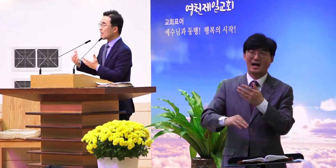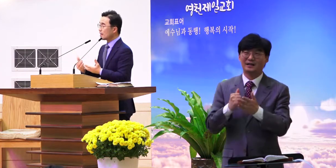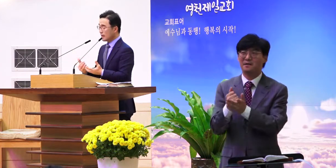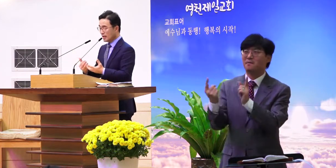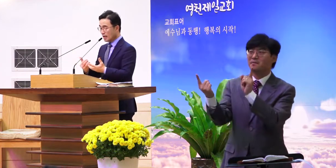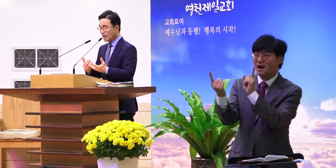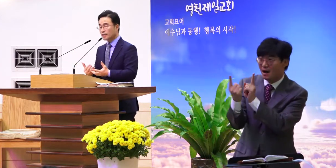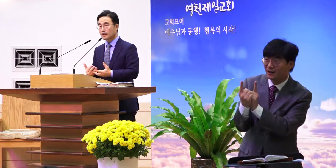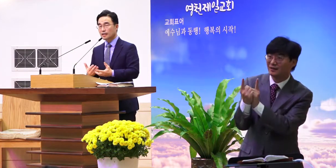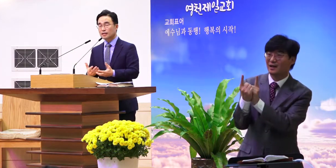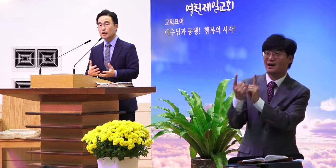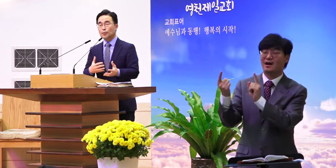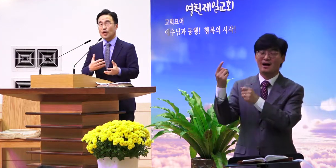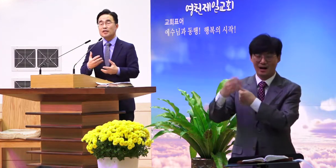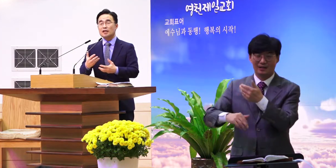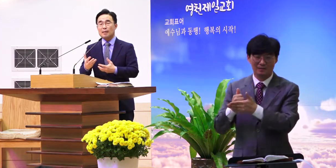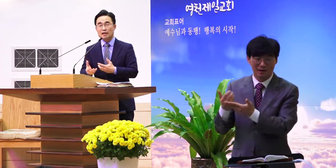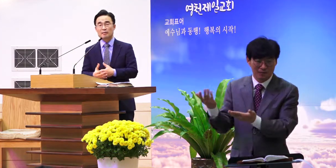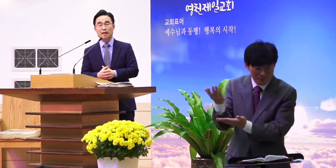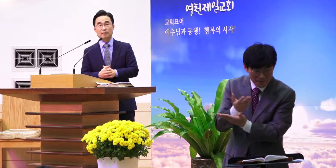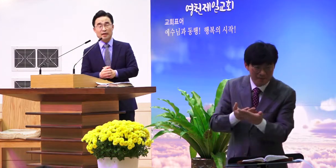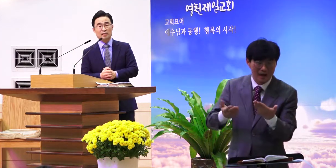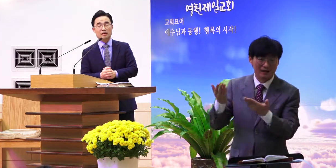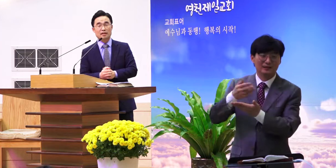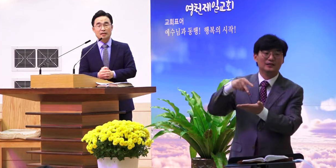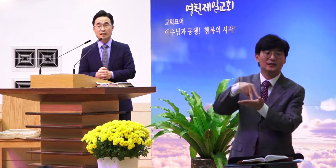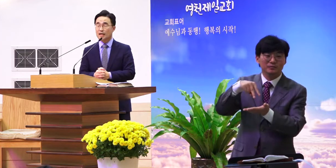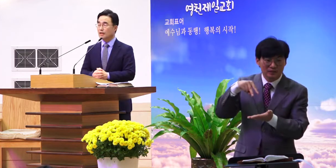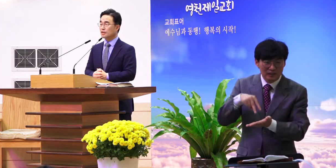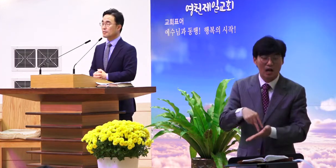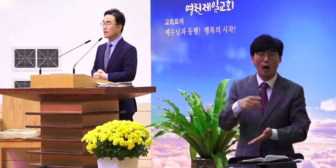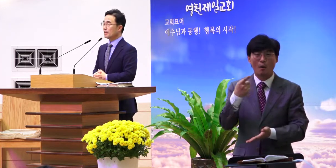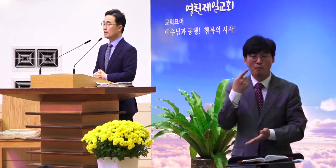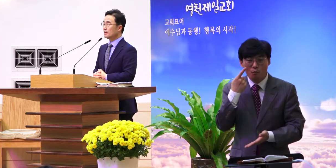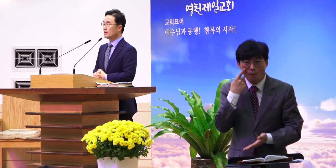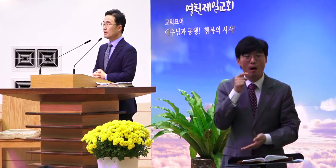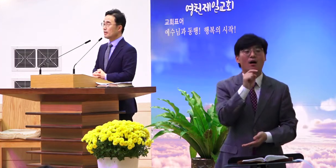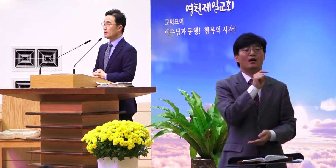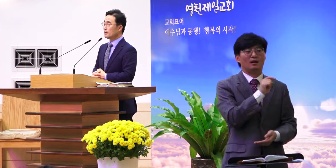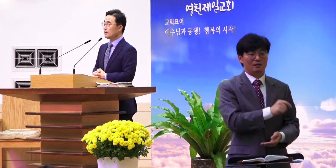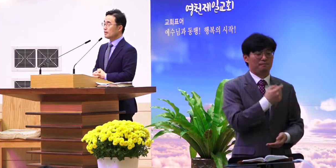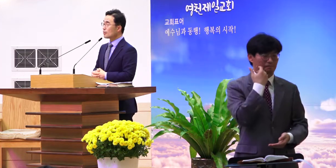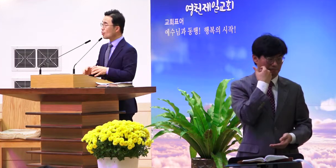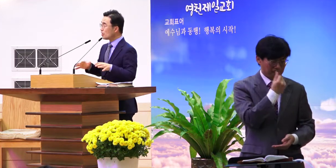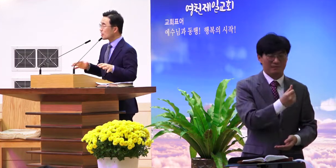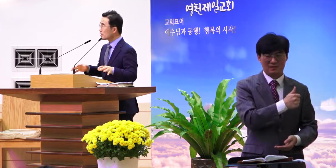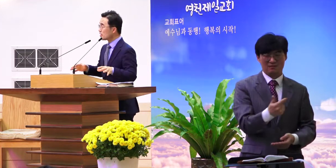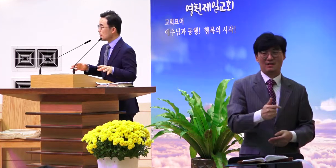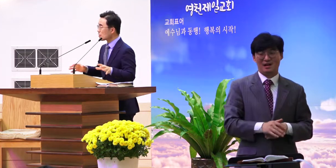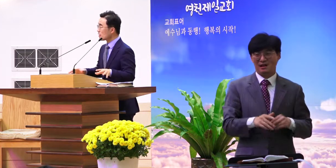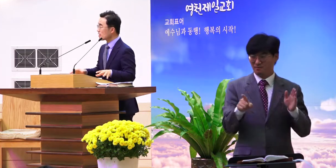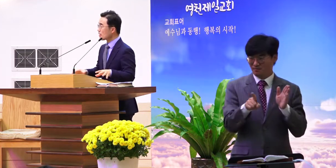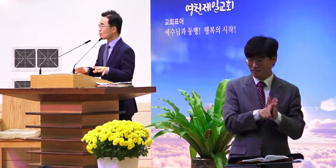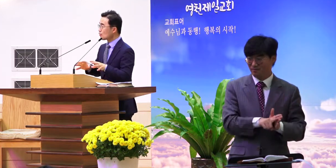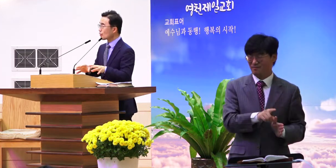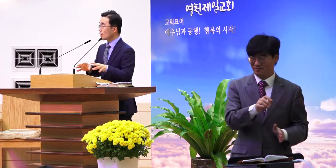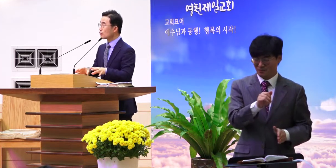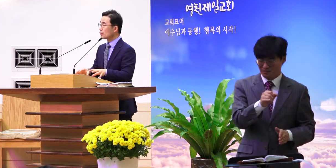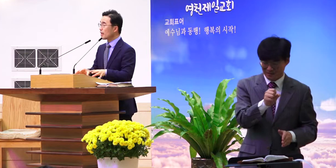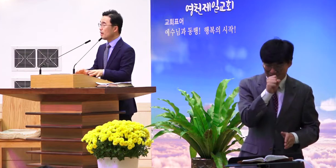우리처럼 살게 하는 그들을 변화시킬 만큼의 매력을 이야기하는 것입니다. 여러분 오늘 여기 지금 2000년이